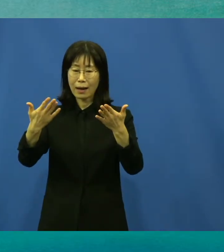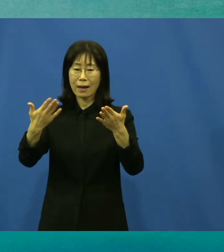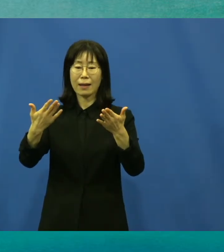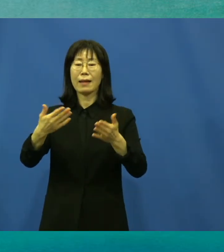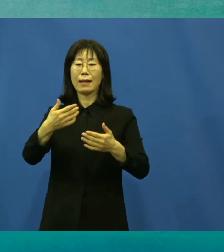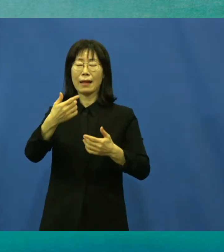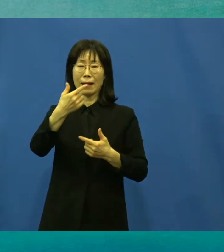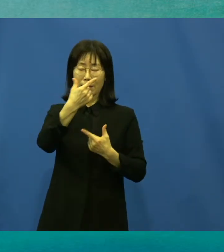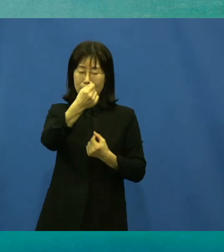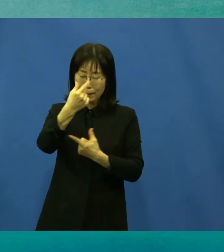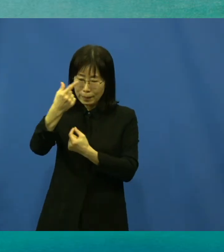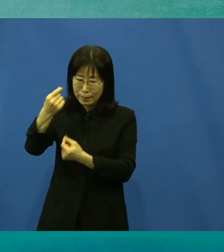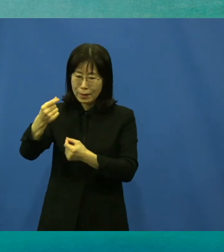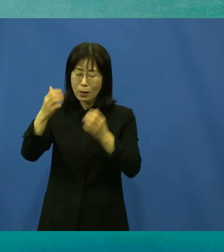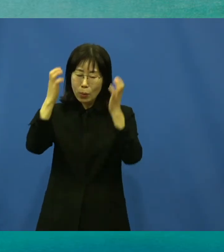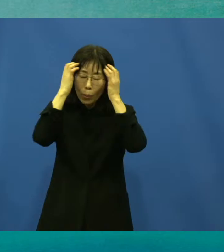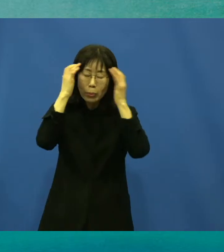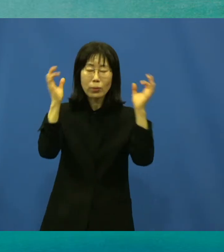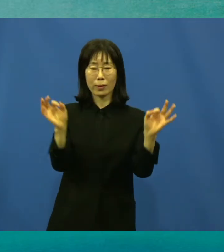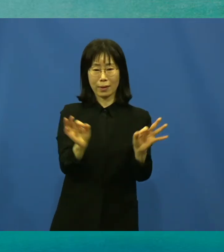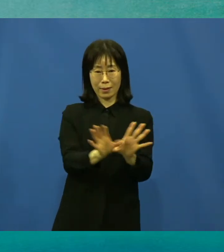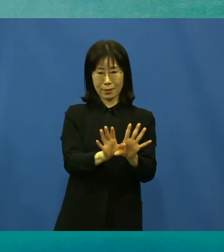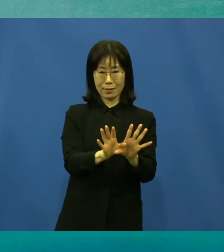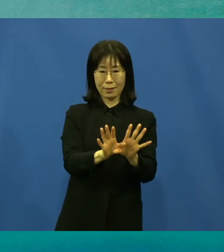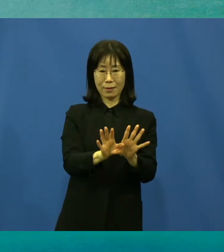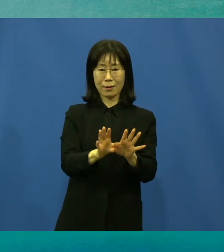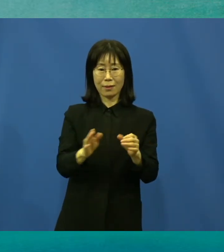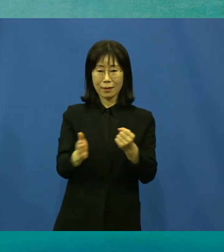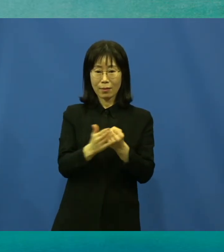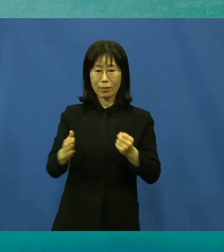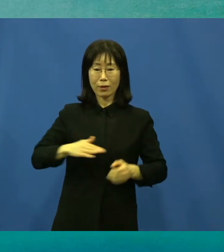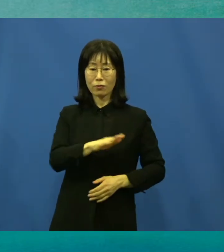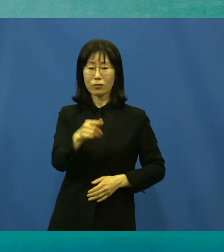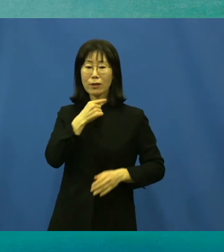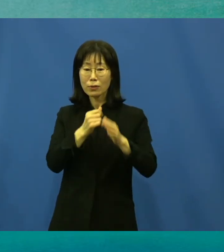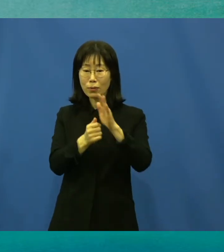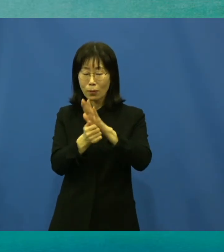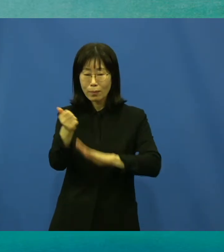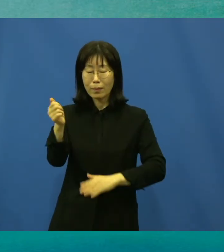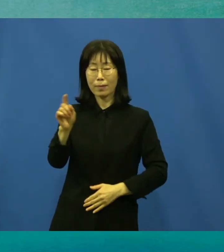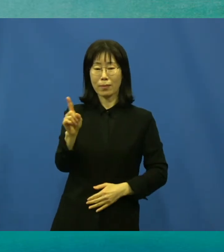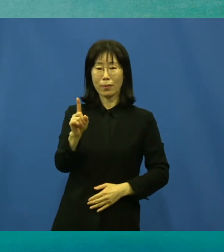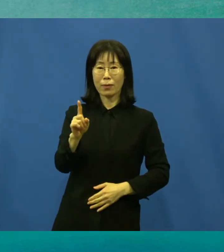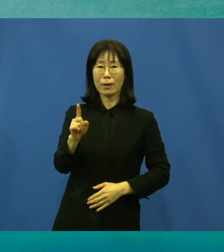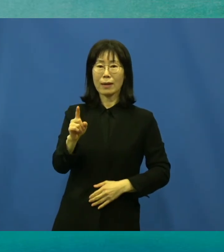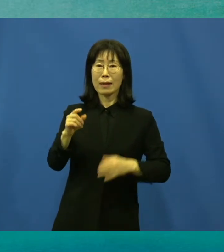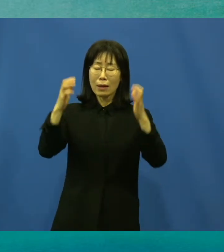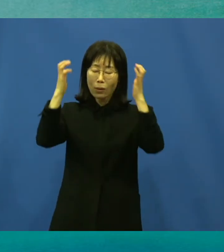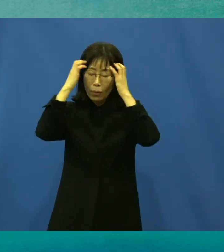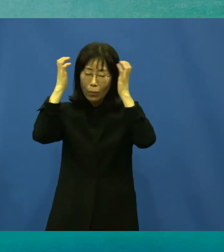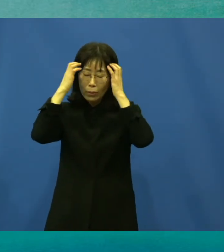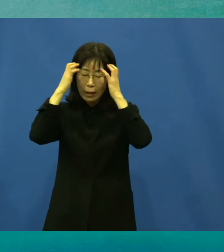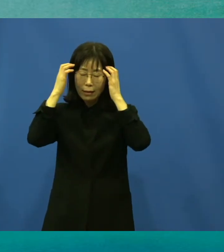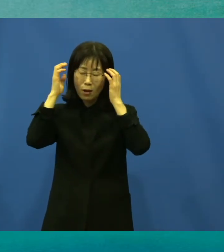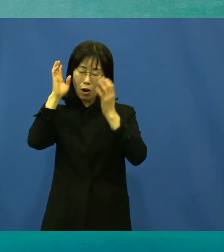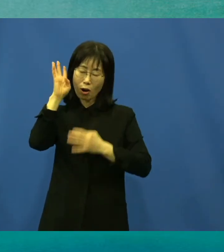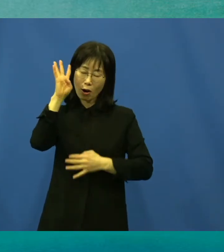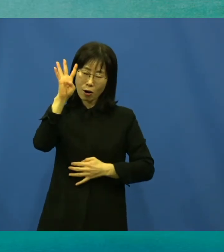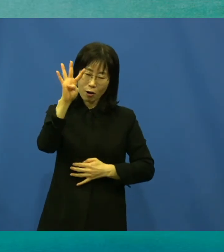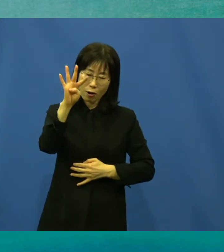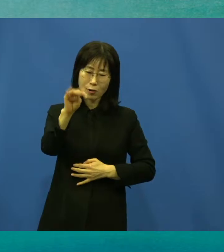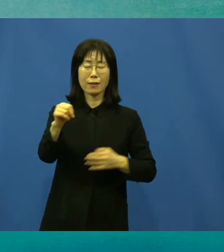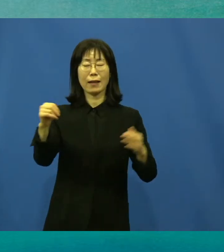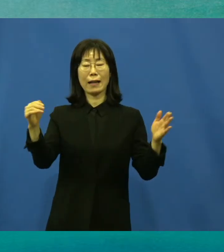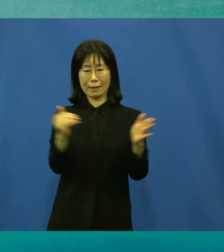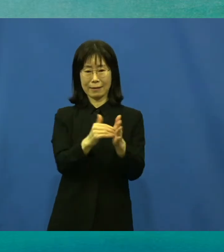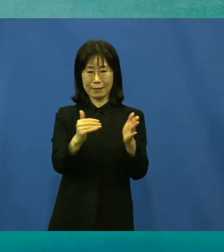계신. 우리가 가지는 소망은 무엇입니까? 고난의 끝은 옵니다. 반드시 기쁨으로 가득한 아침이 온다는